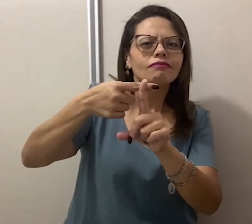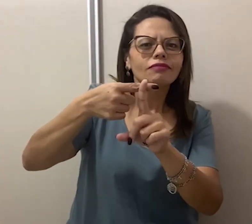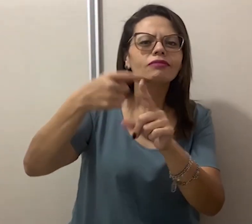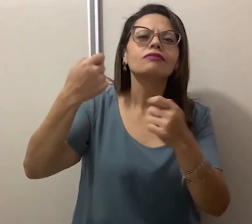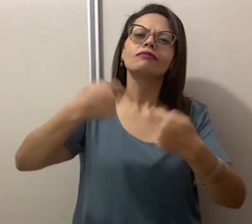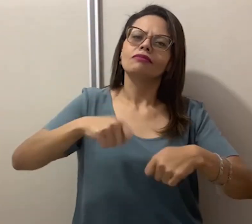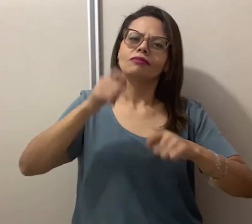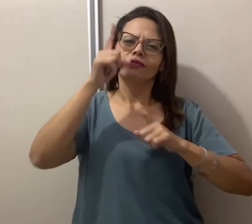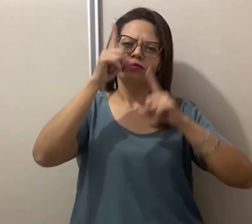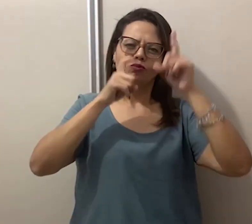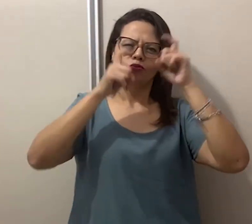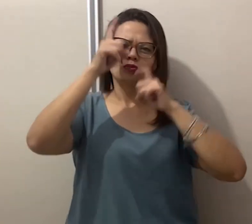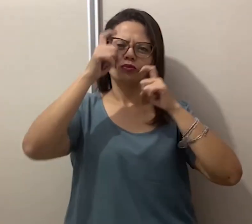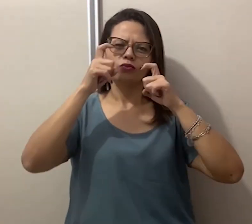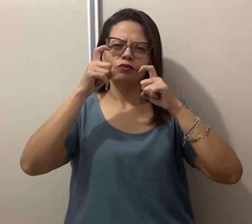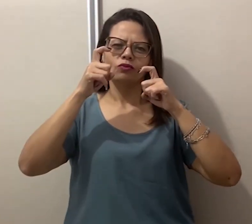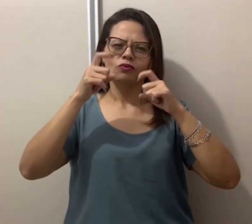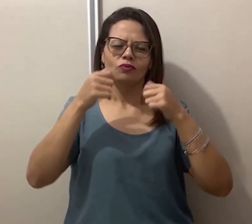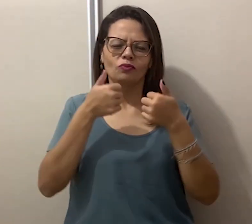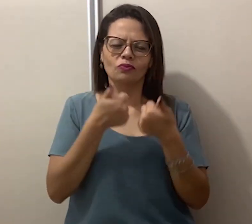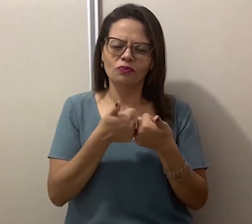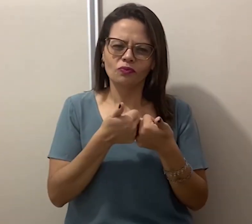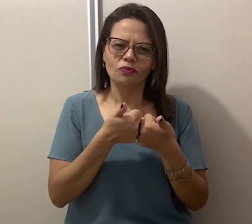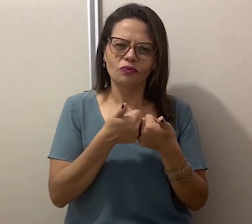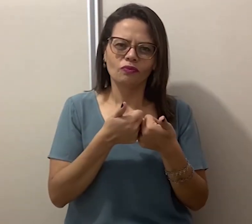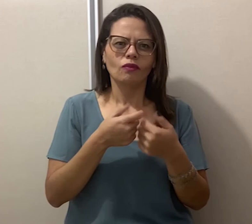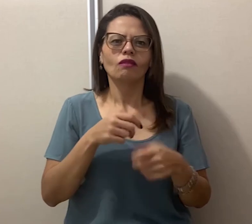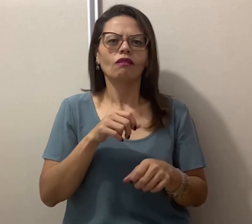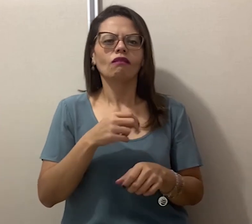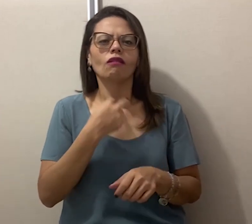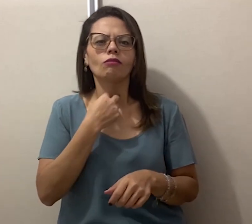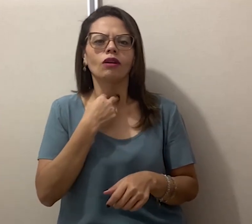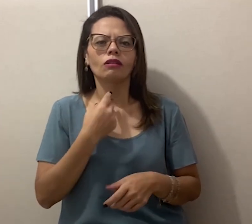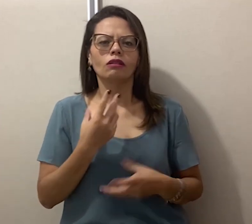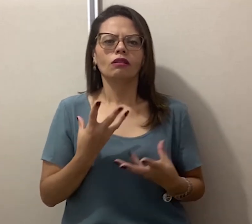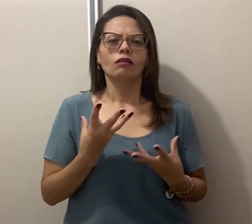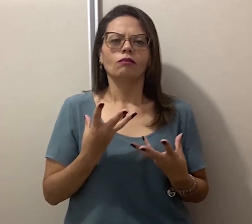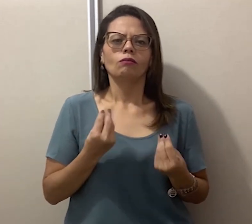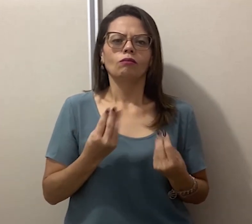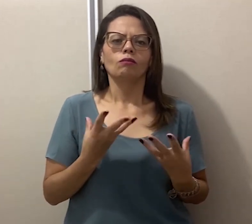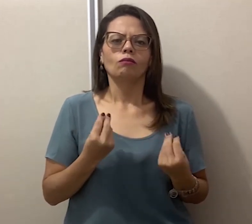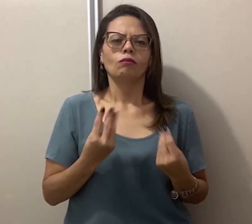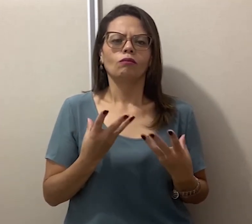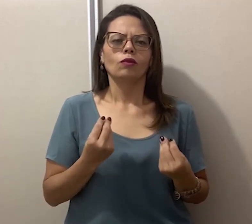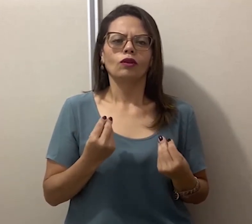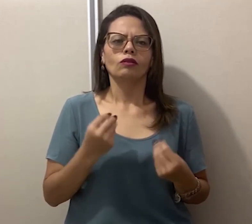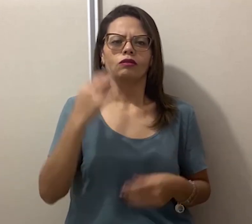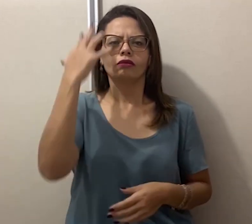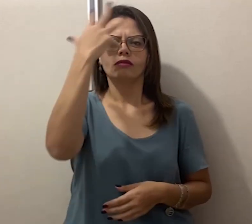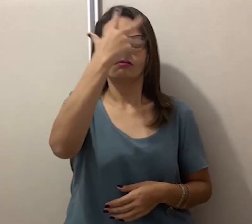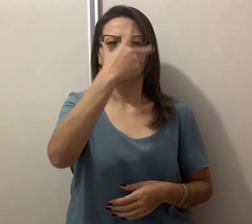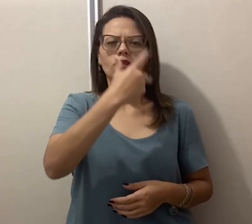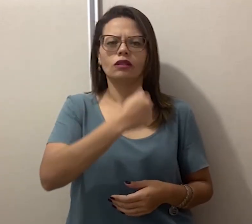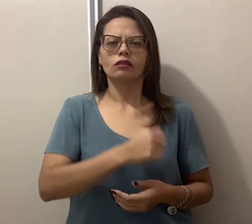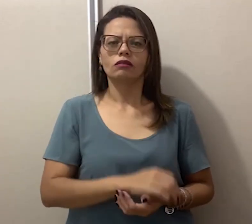vontade. Isso é importante para a intensidade, ok? Não pode, por exemplo, muito